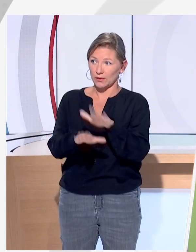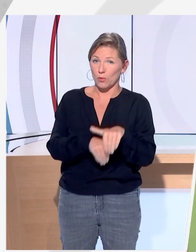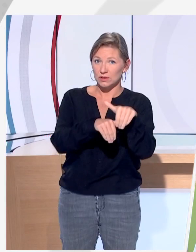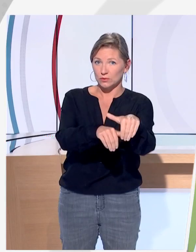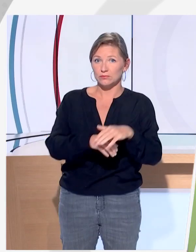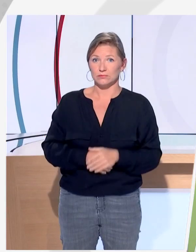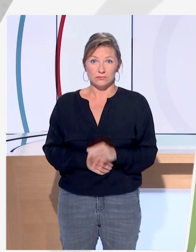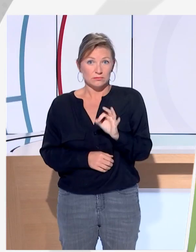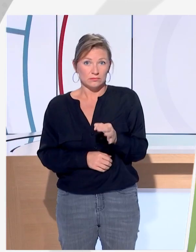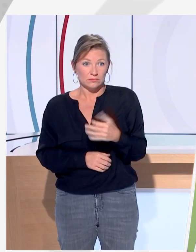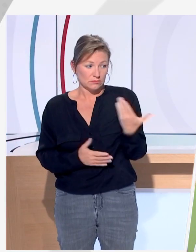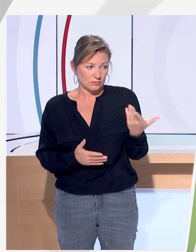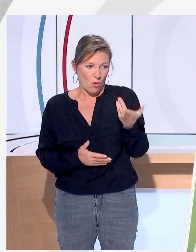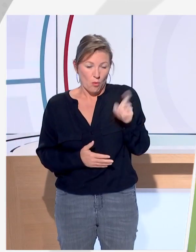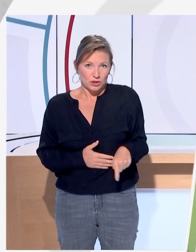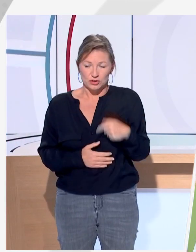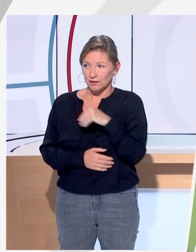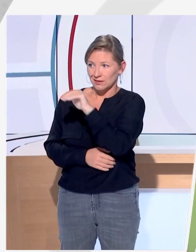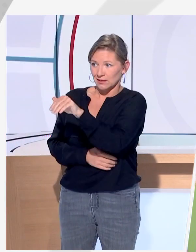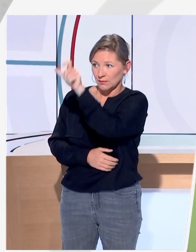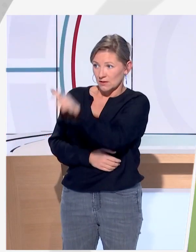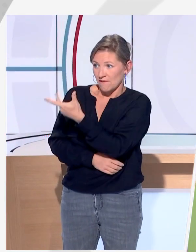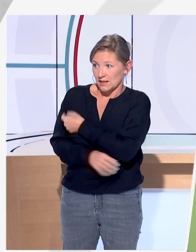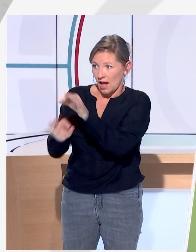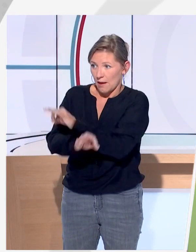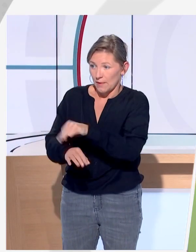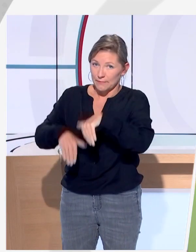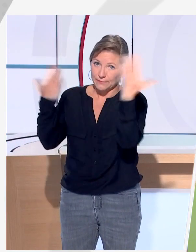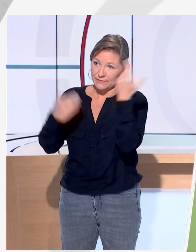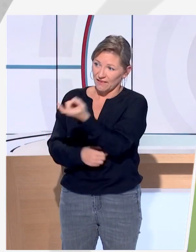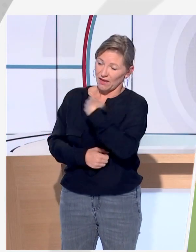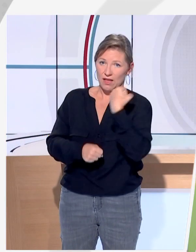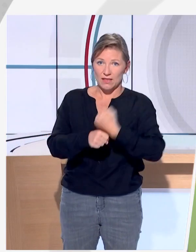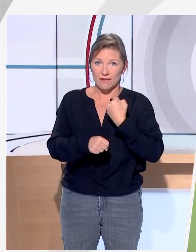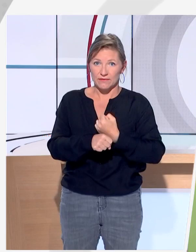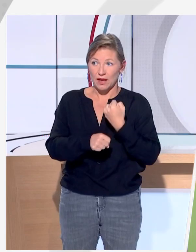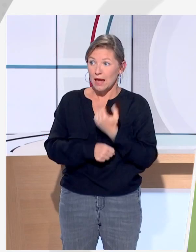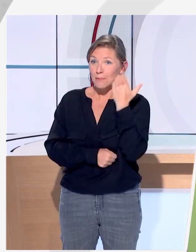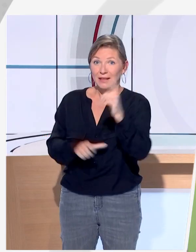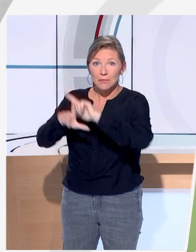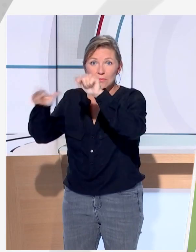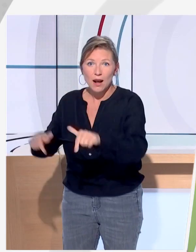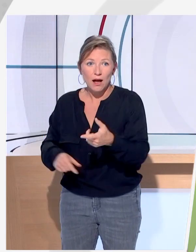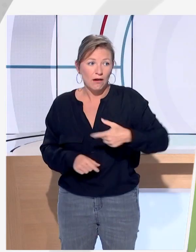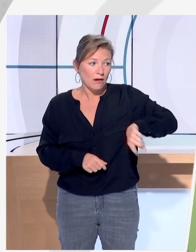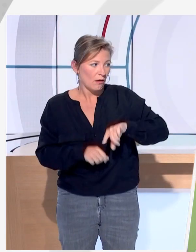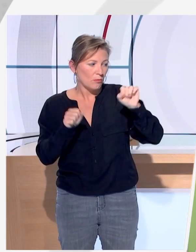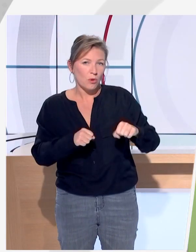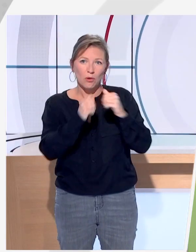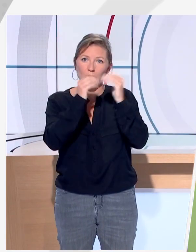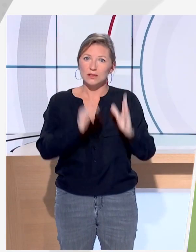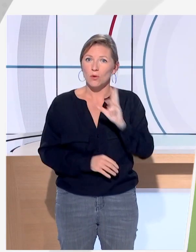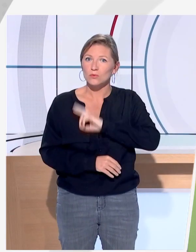en arrive même à prendre la décision de continuer à faire travailler les personnels qui ne sont pas doublement vaccinés pour avoir